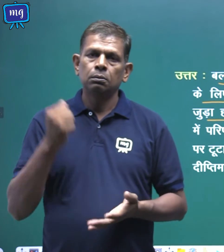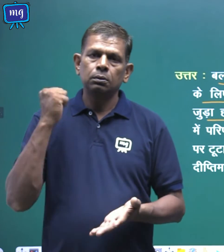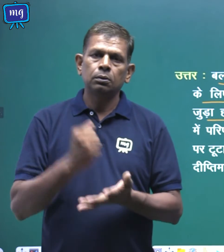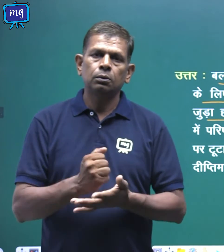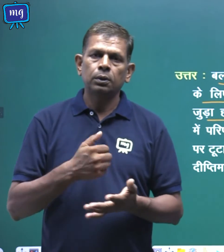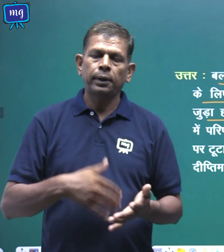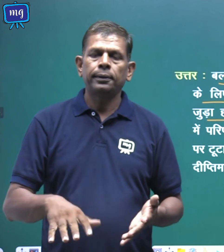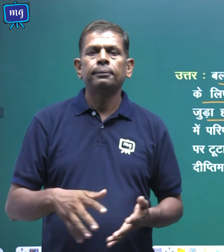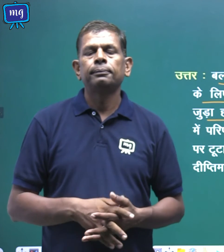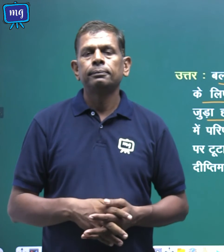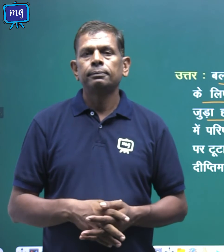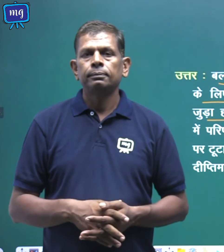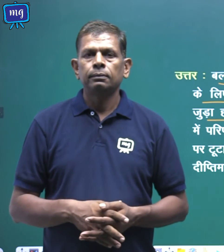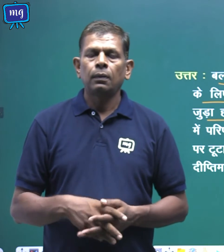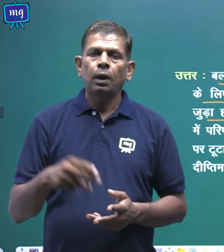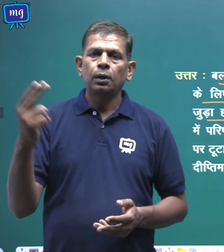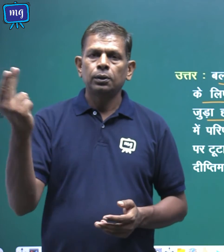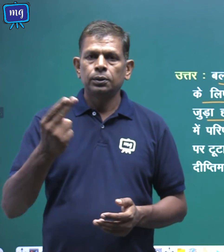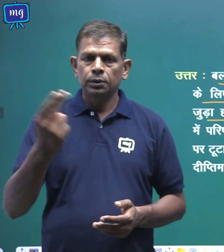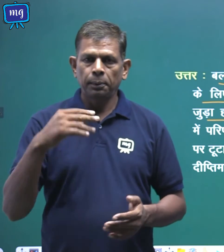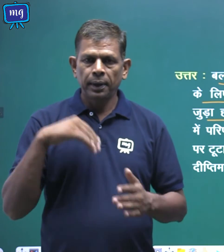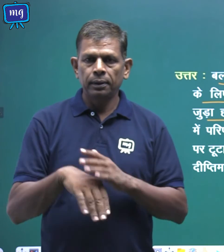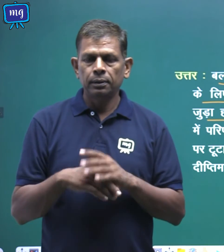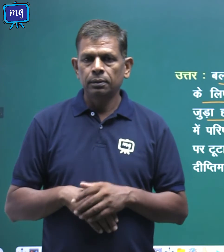जरूरी है। चित्र में